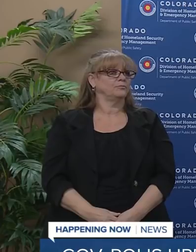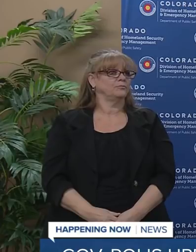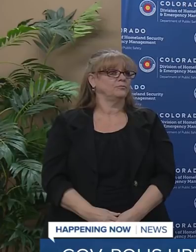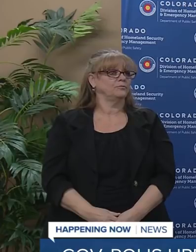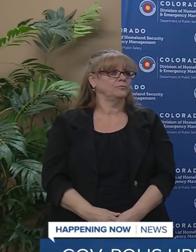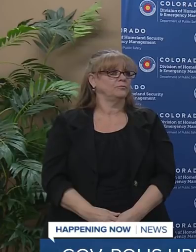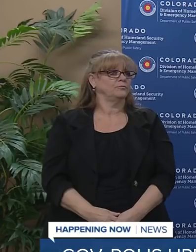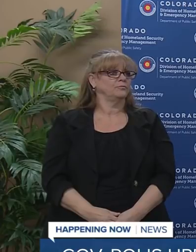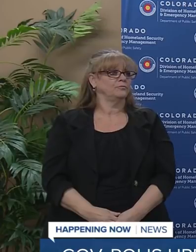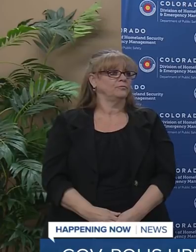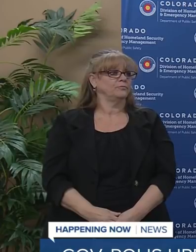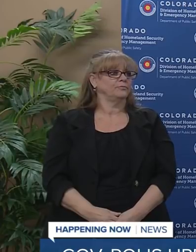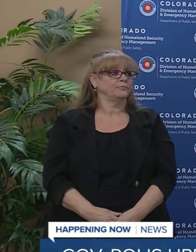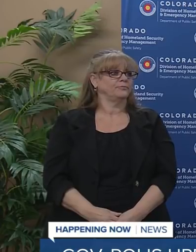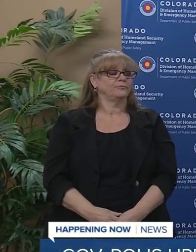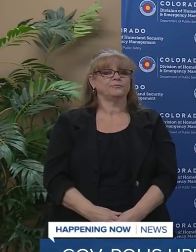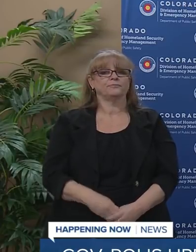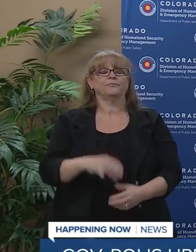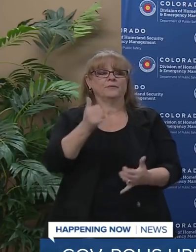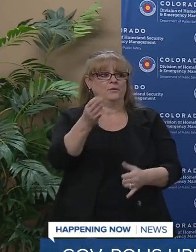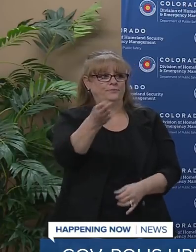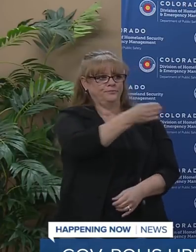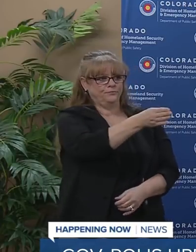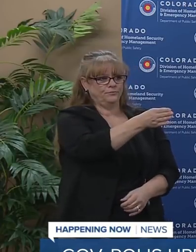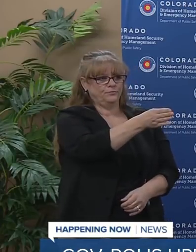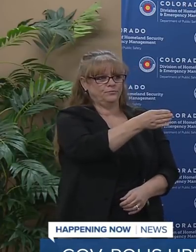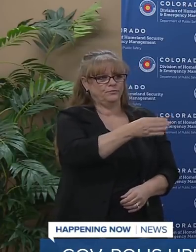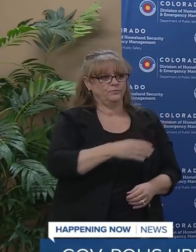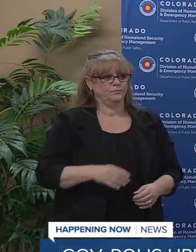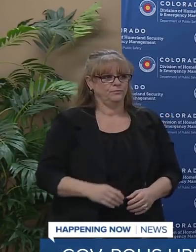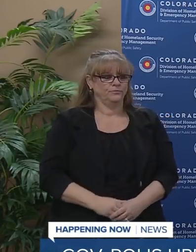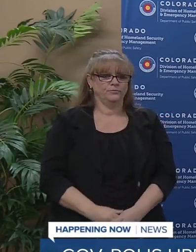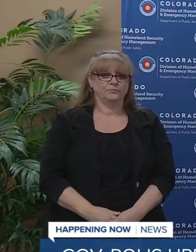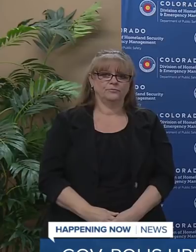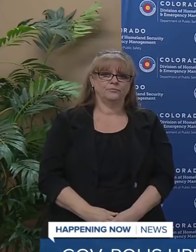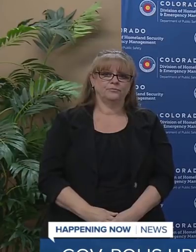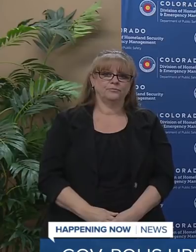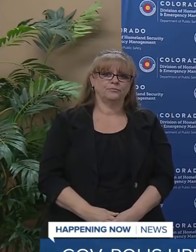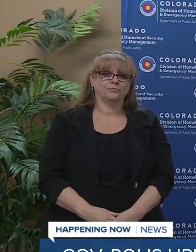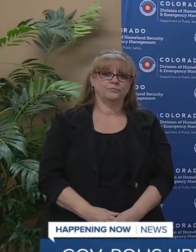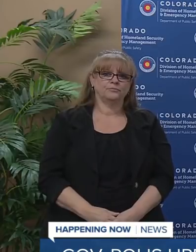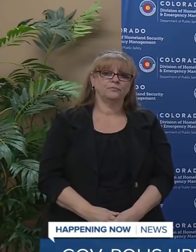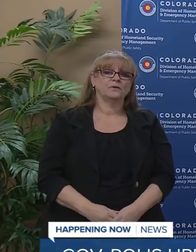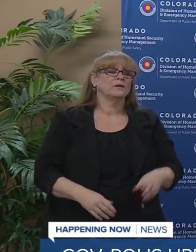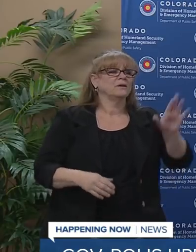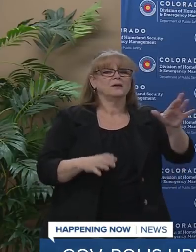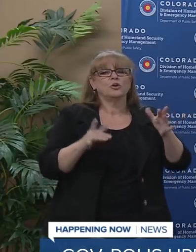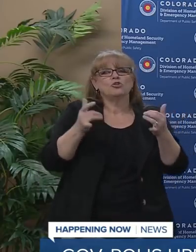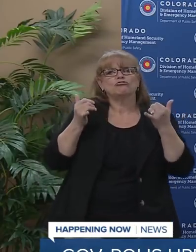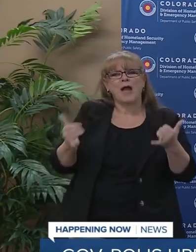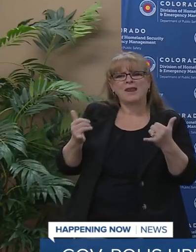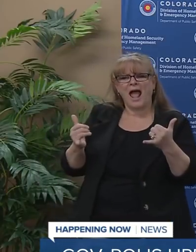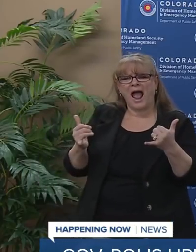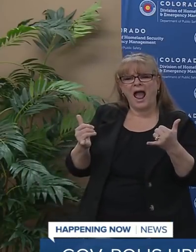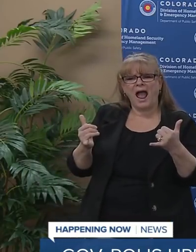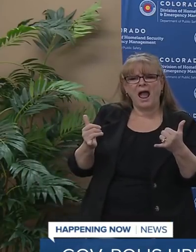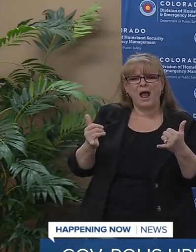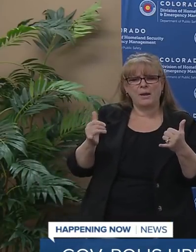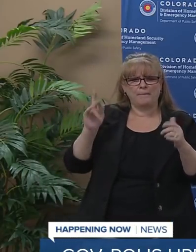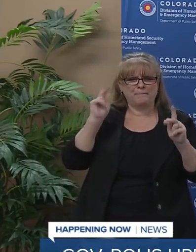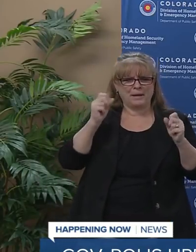inmigrante. Stephen. Governor, you're on Facebook Live now and people are freaking out with the mask